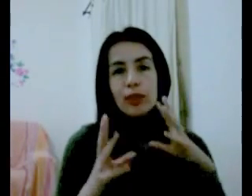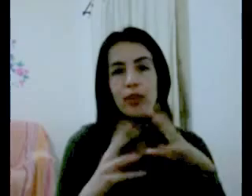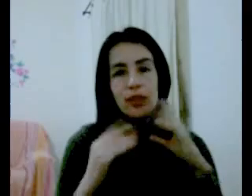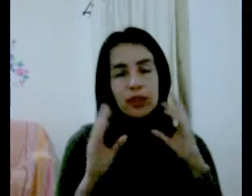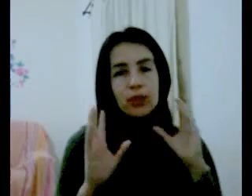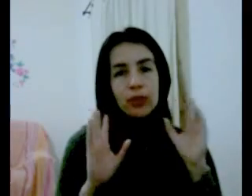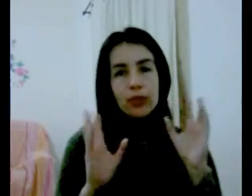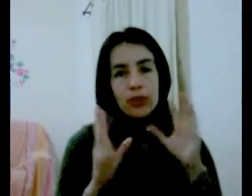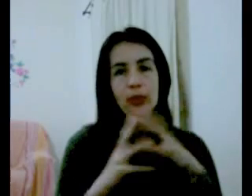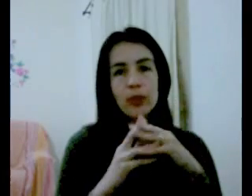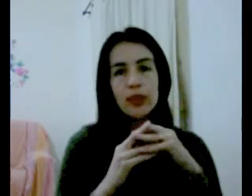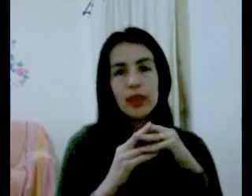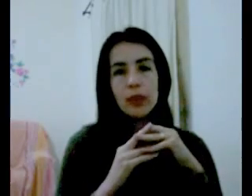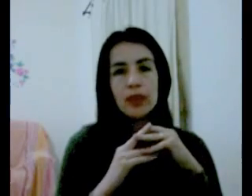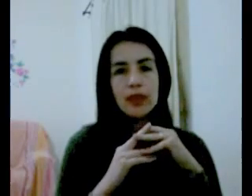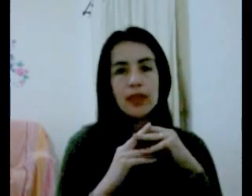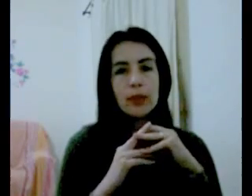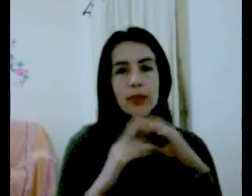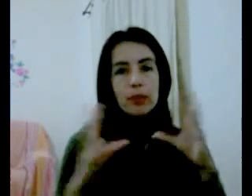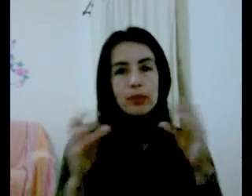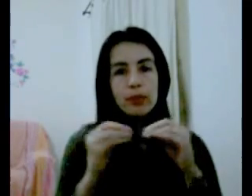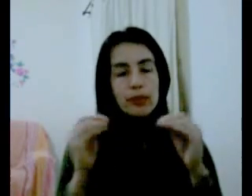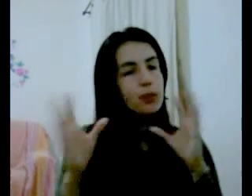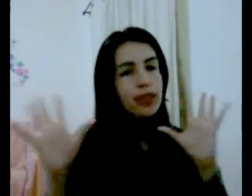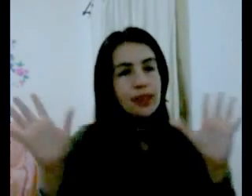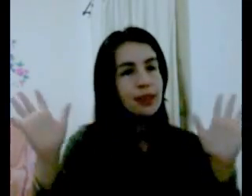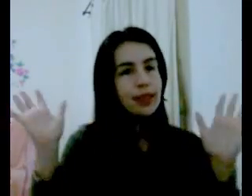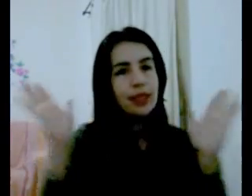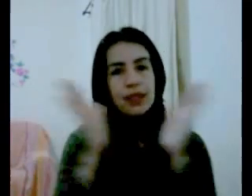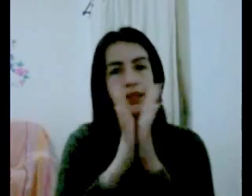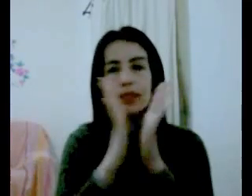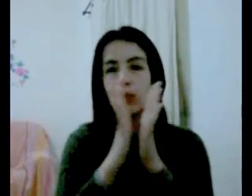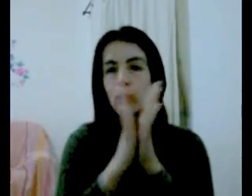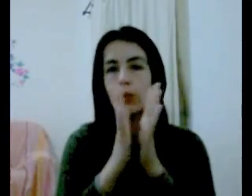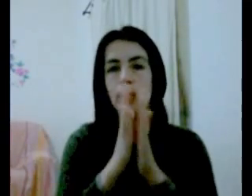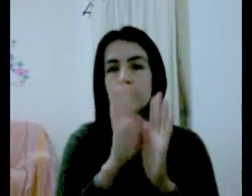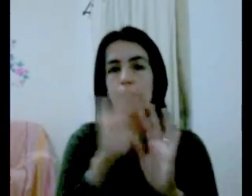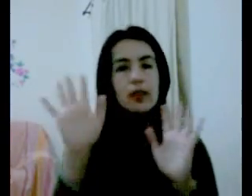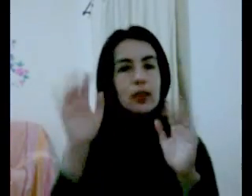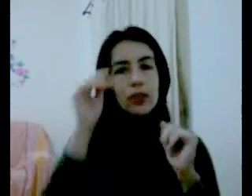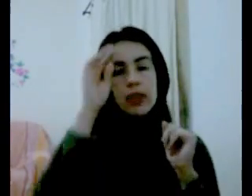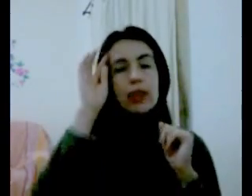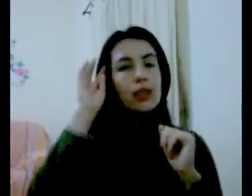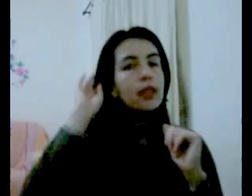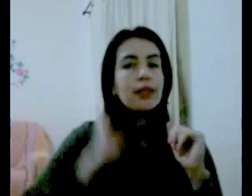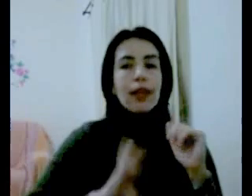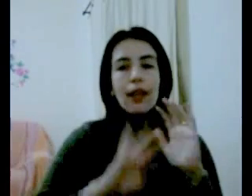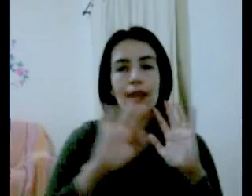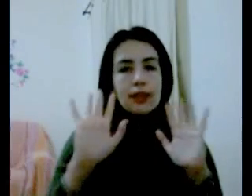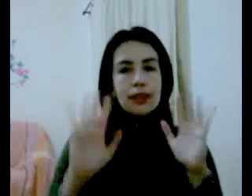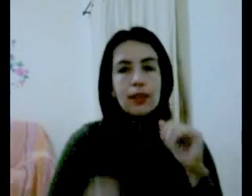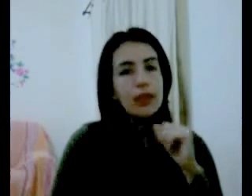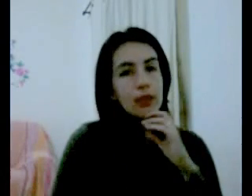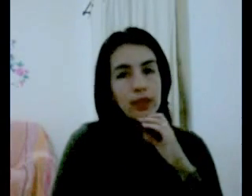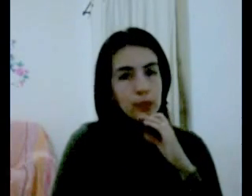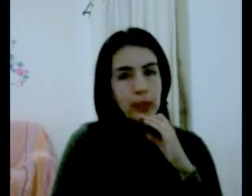de endometriose, que eu já fico com isso na cabeça, sabe? Parece que, sei lá, tá aderindo tudo lá dentro, tá lascando cada